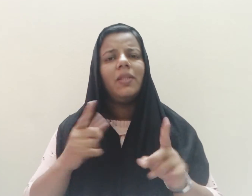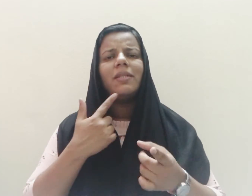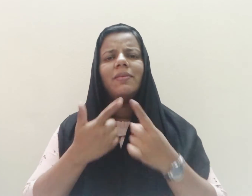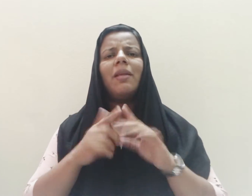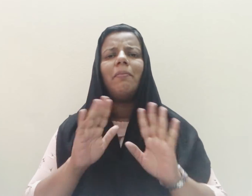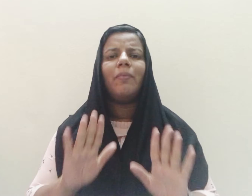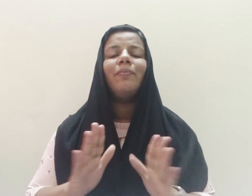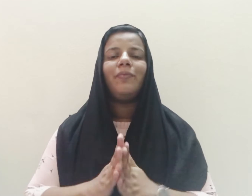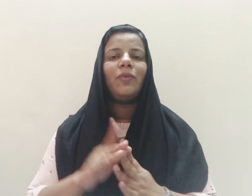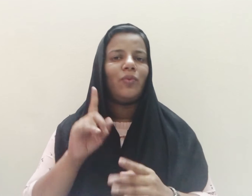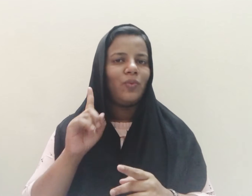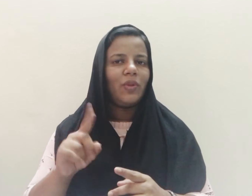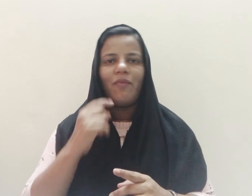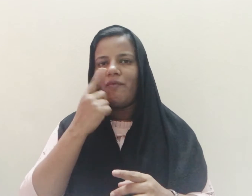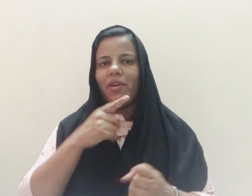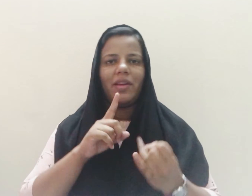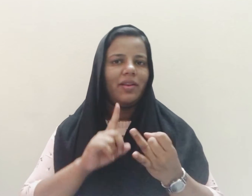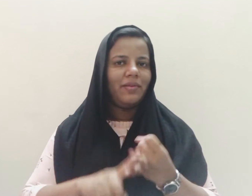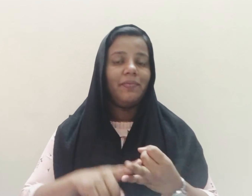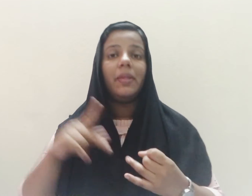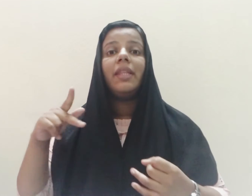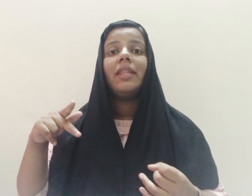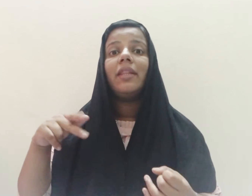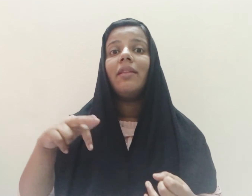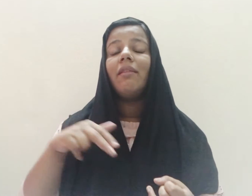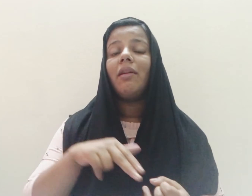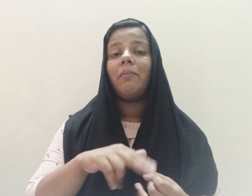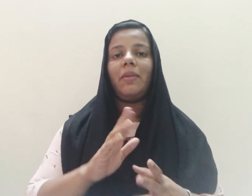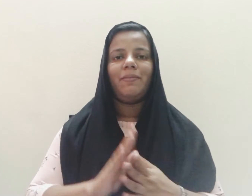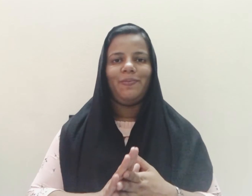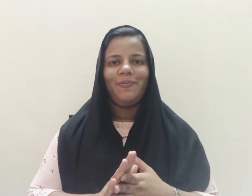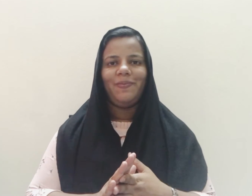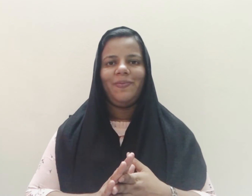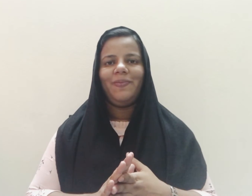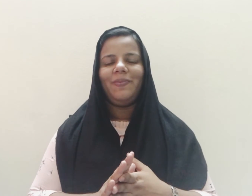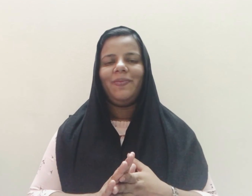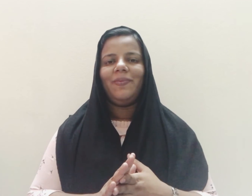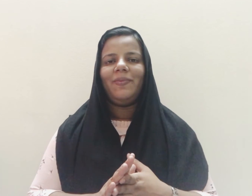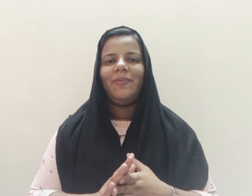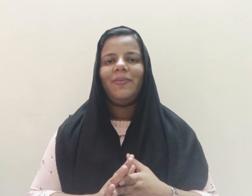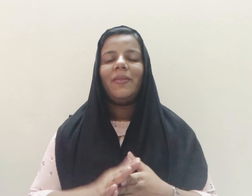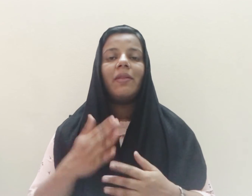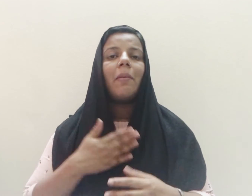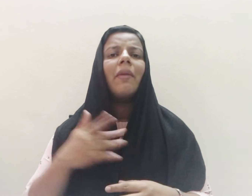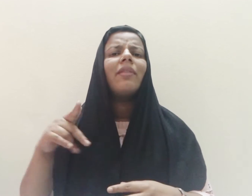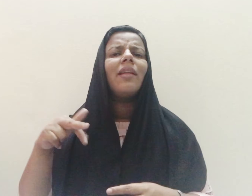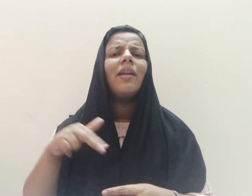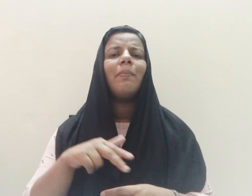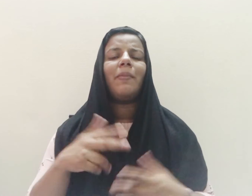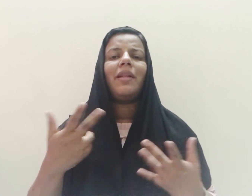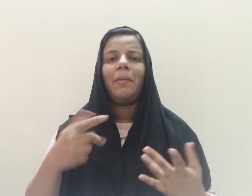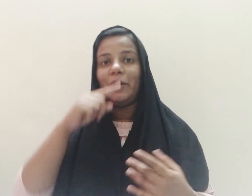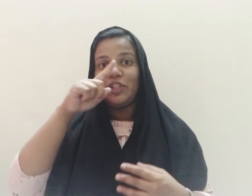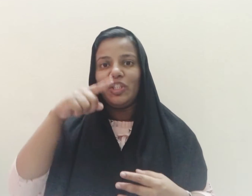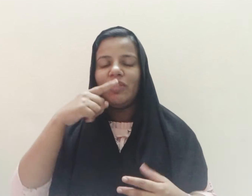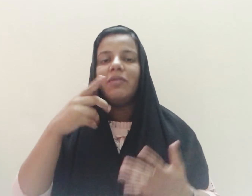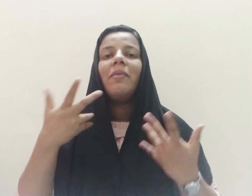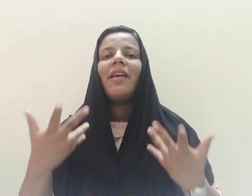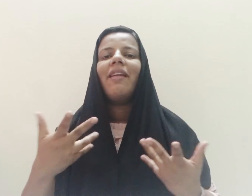വരാൻ പാടില്ല. അപ്പോൾ ഒന്ന് വാക്ക്, രണ്ട് നടപ്പ്. നടപ്പിലും ആമേൻ സ്തോത്രം. നമ്മുടെ നടപ്പെന്ന് പറയുന്നത് നമ്മുടെ ലൈഫ് സ്റ്റൈലിനെ